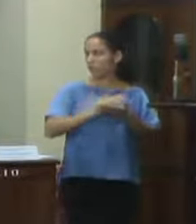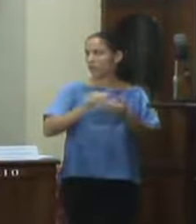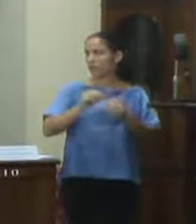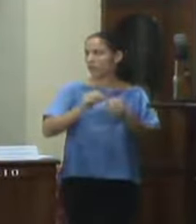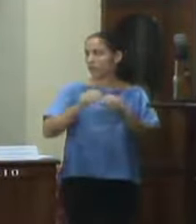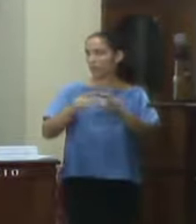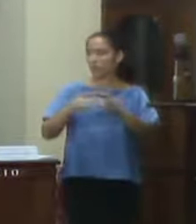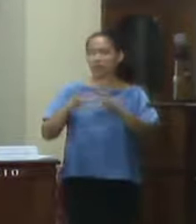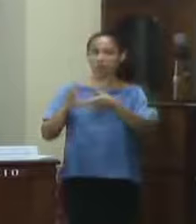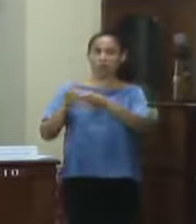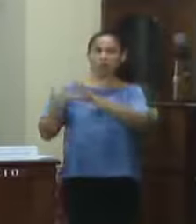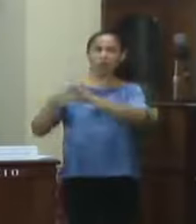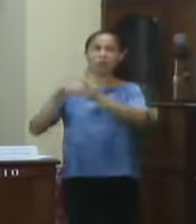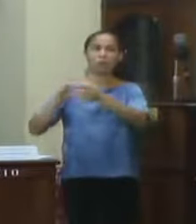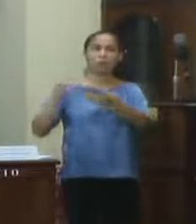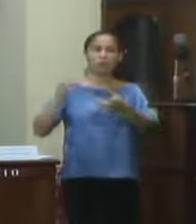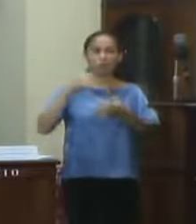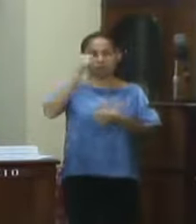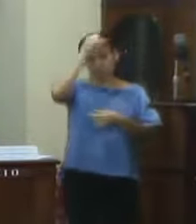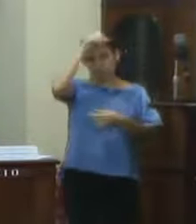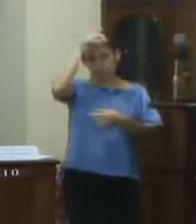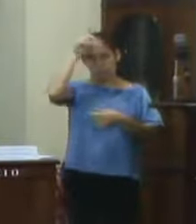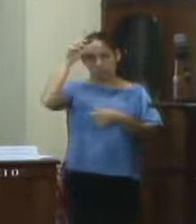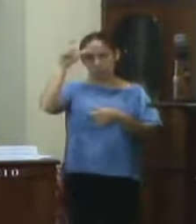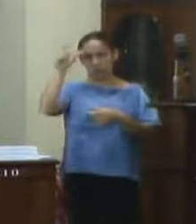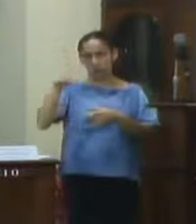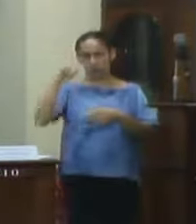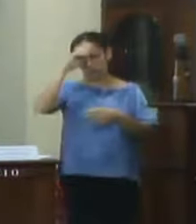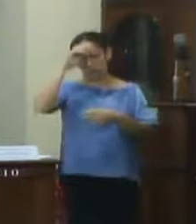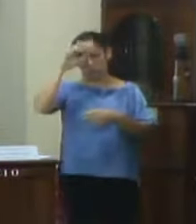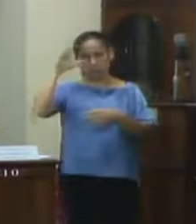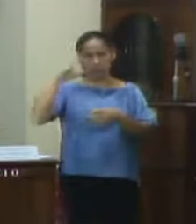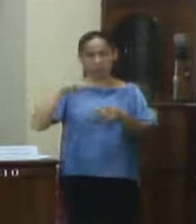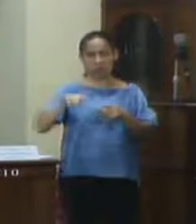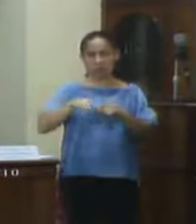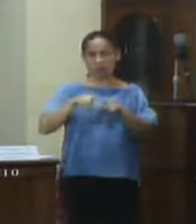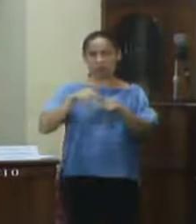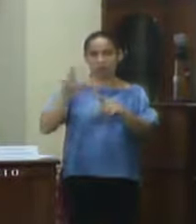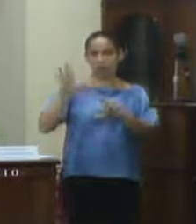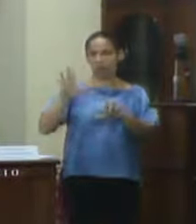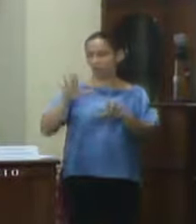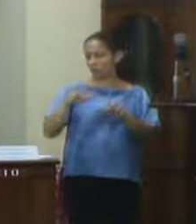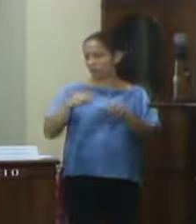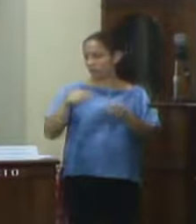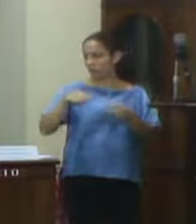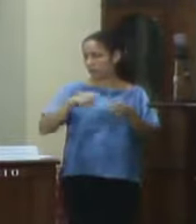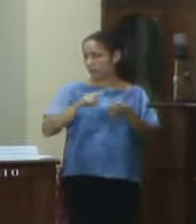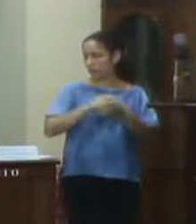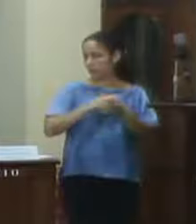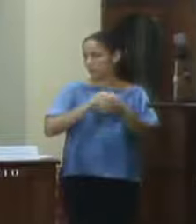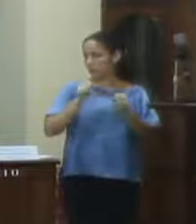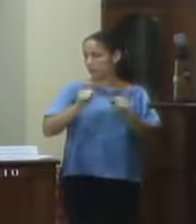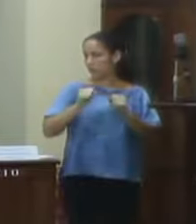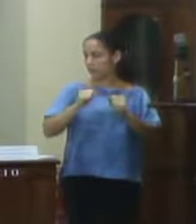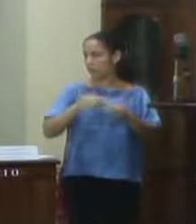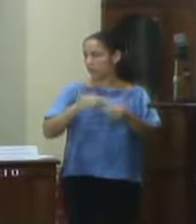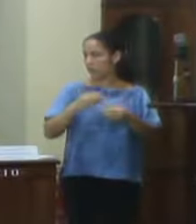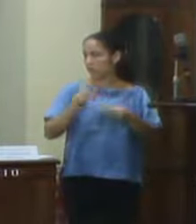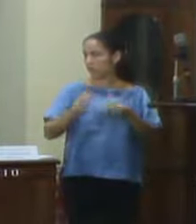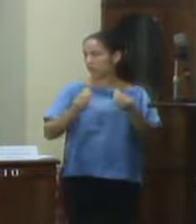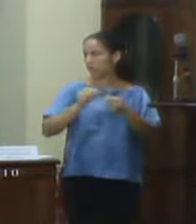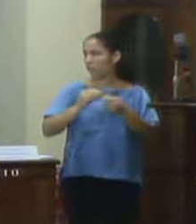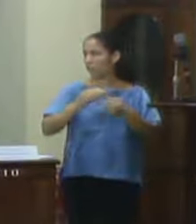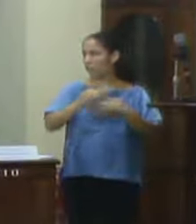cooperação, ações, atividades ou serviços de que trata o termo de cooperação ou convênio, o município de Valença poderá promover a celebração dos